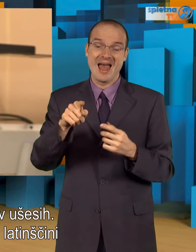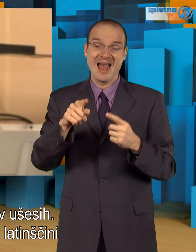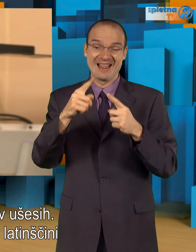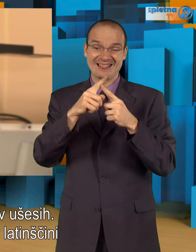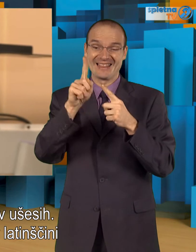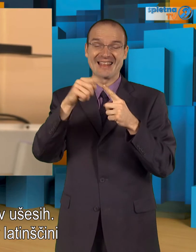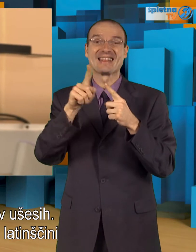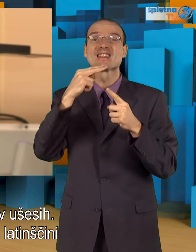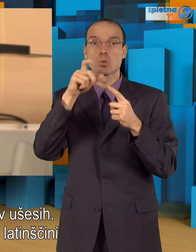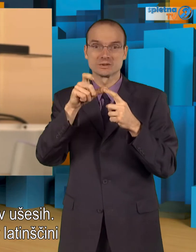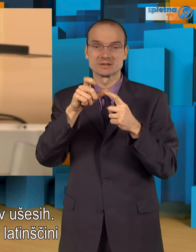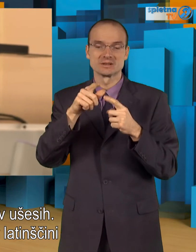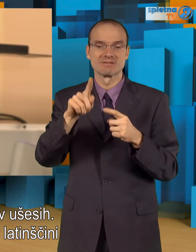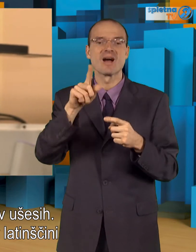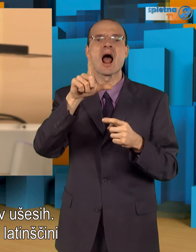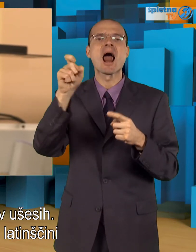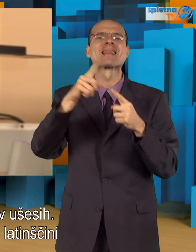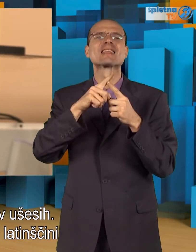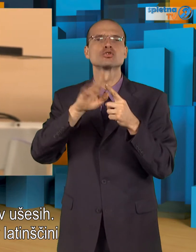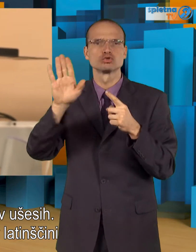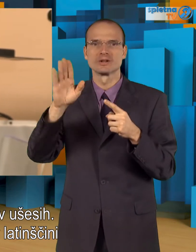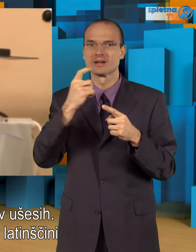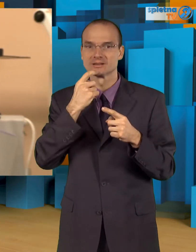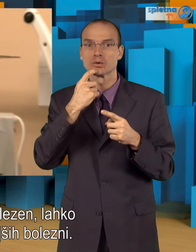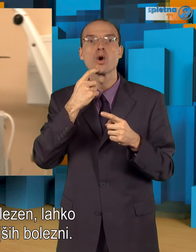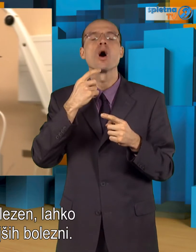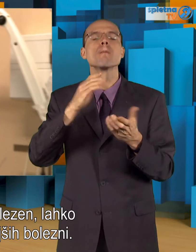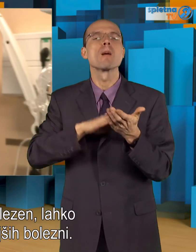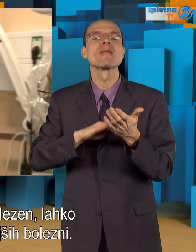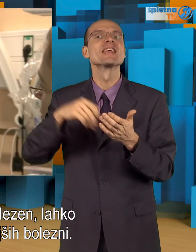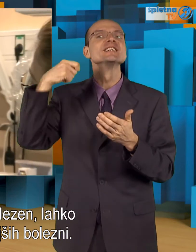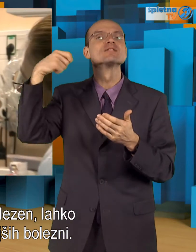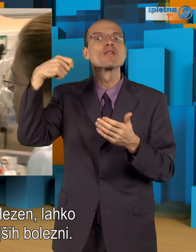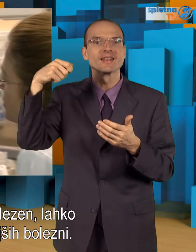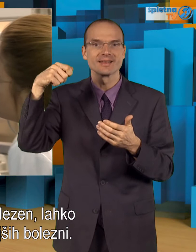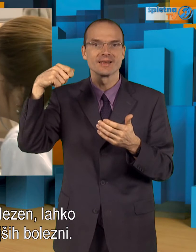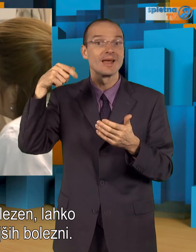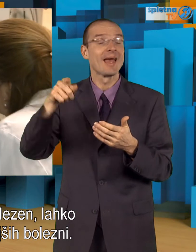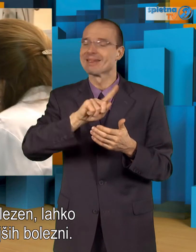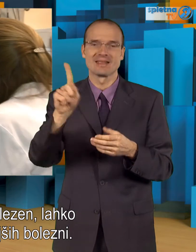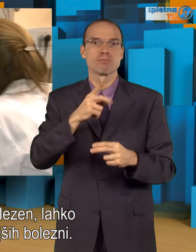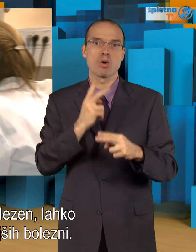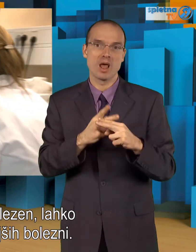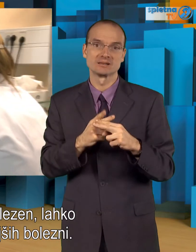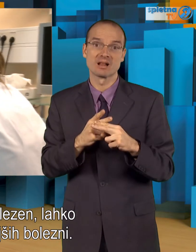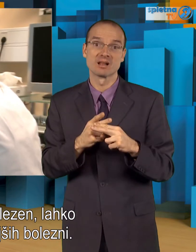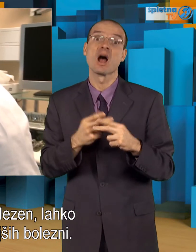Pravzaprav tinnitus v latinščini pomeni zvoniti in ni bolezen, lahko pa je znak najrazličnejših